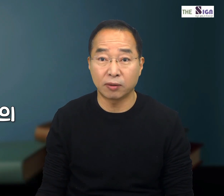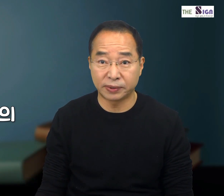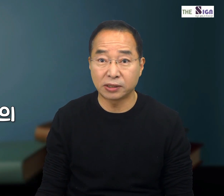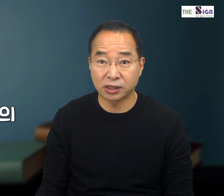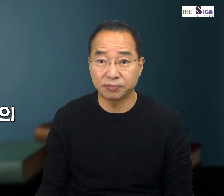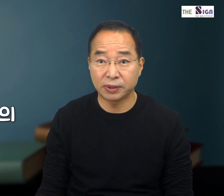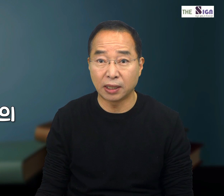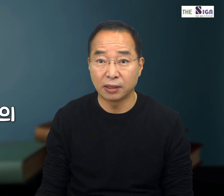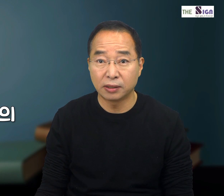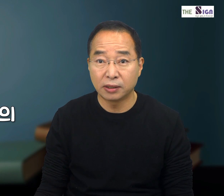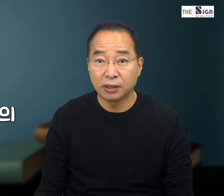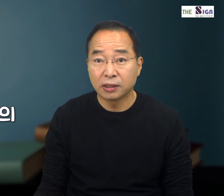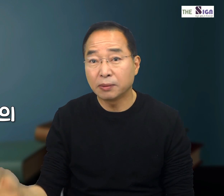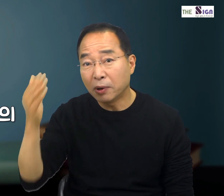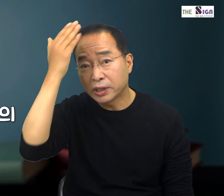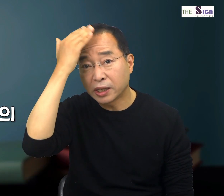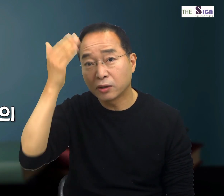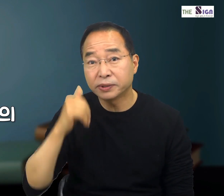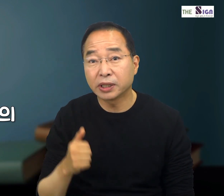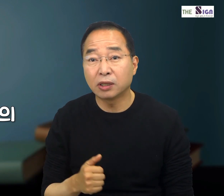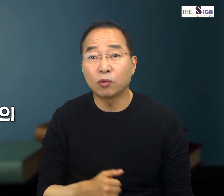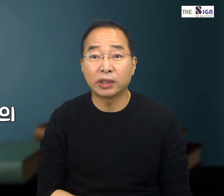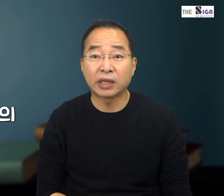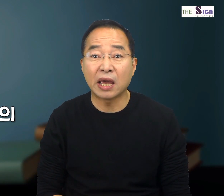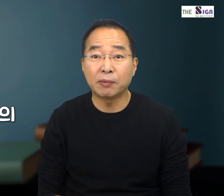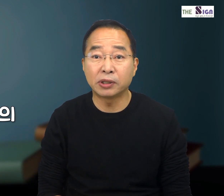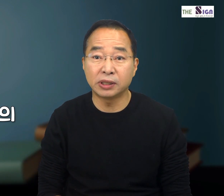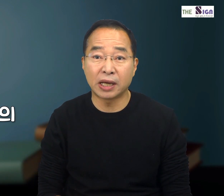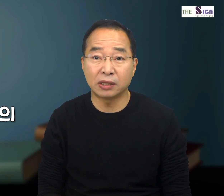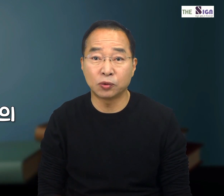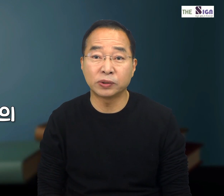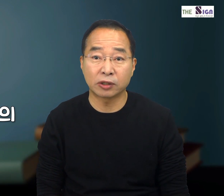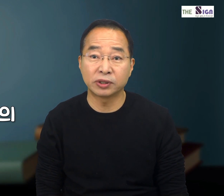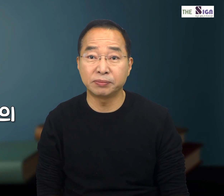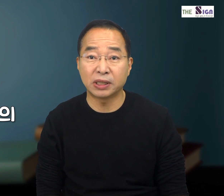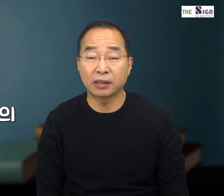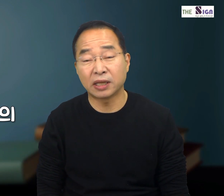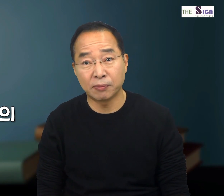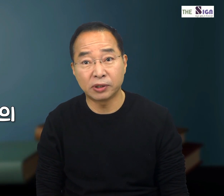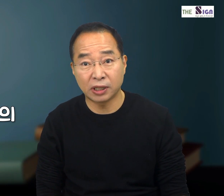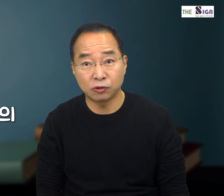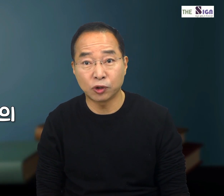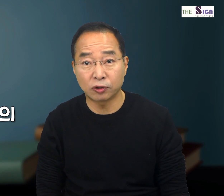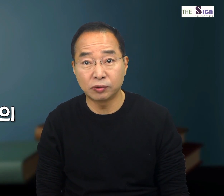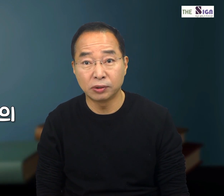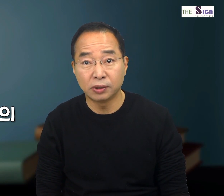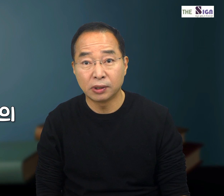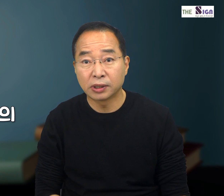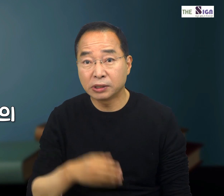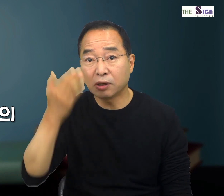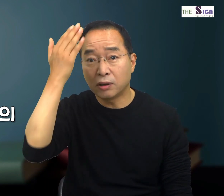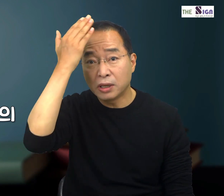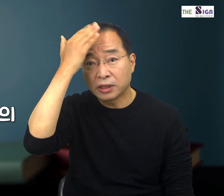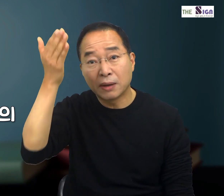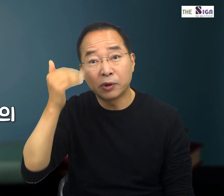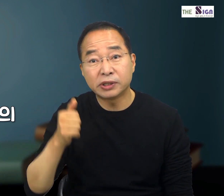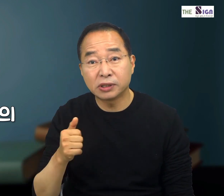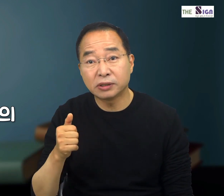없다는 뜻입니다. 그럼 머리카락이 없으니까 이걸 원래 대머리라는 동작으로 씁니다. 대머리라는 수어로. 그래서 대머리